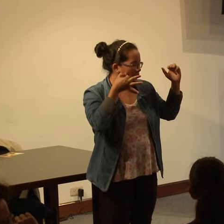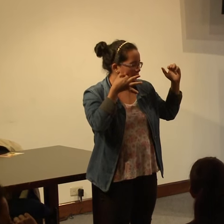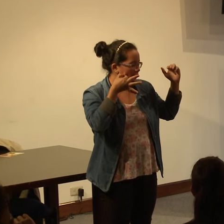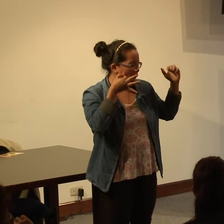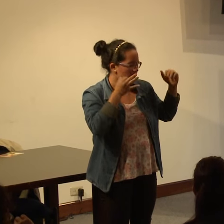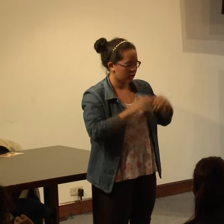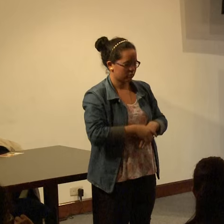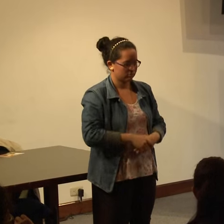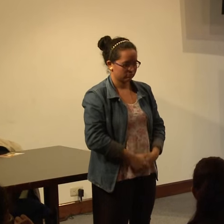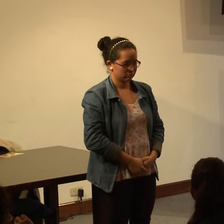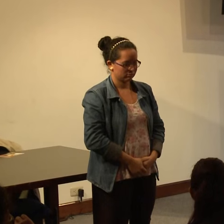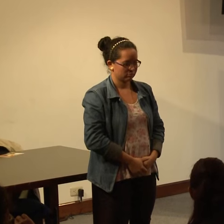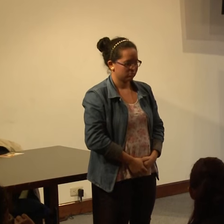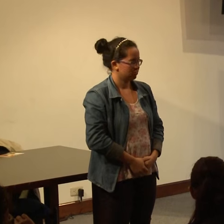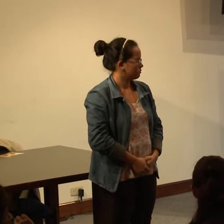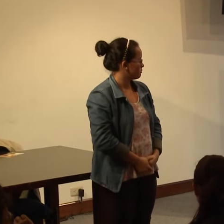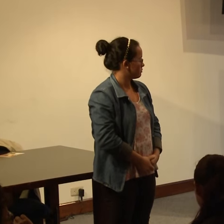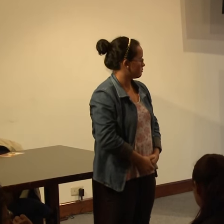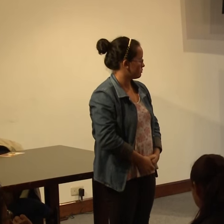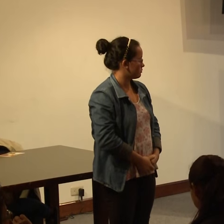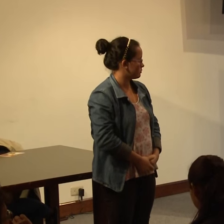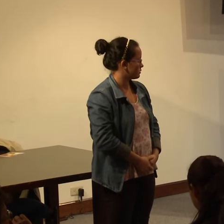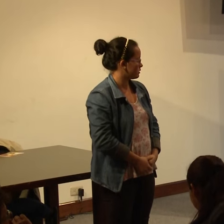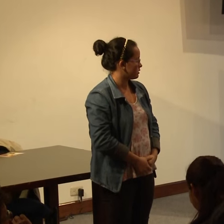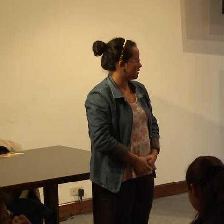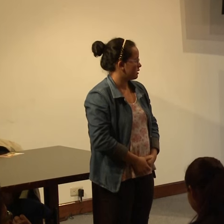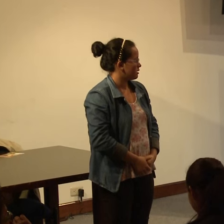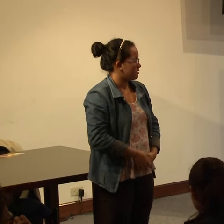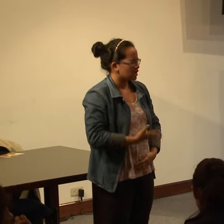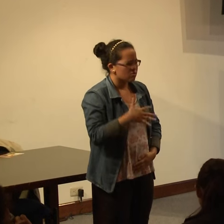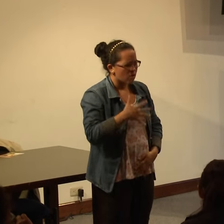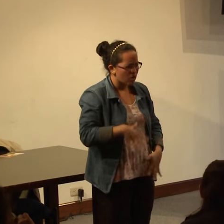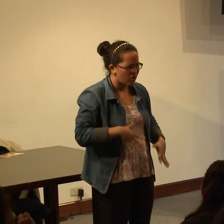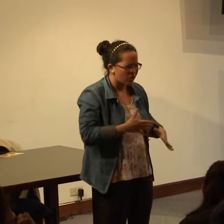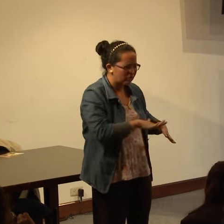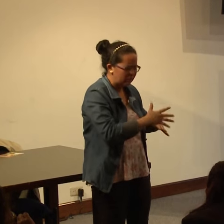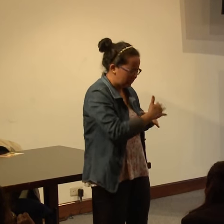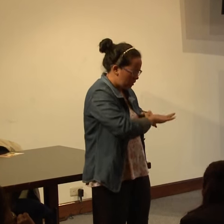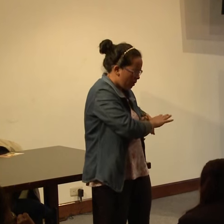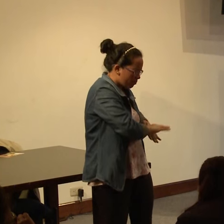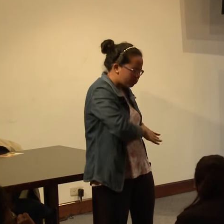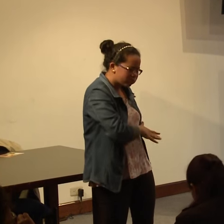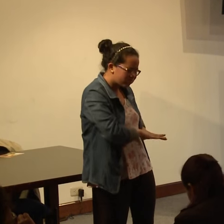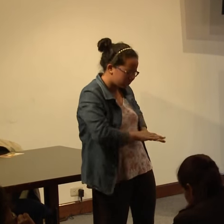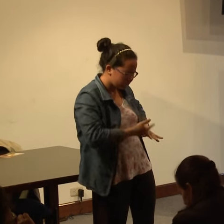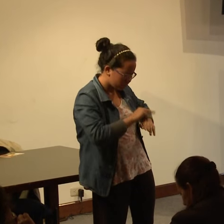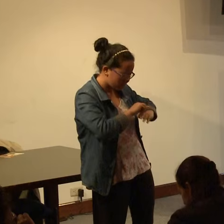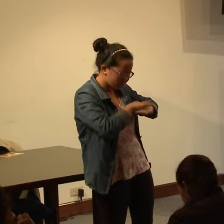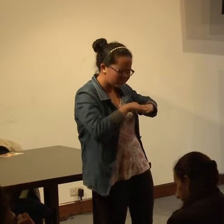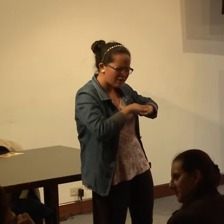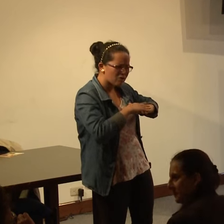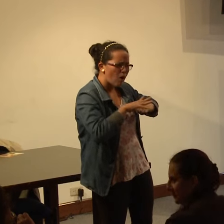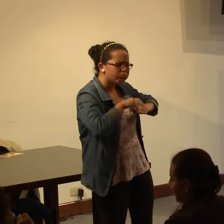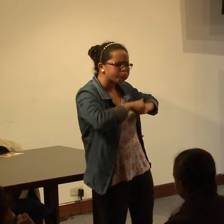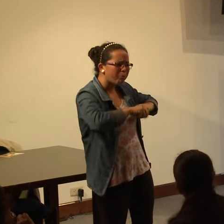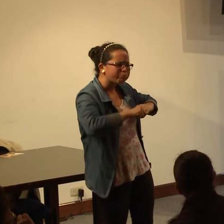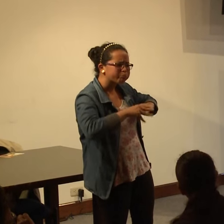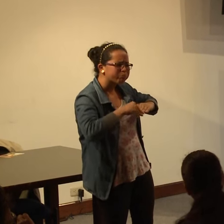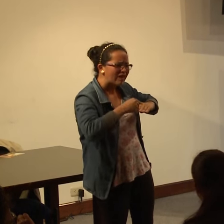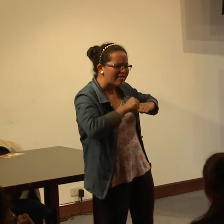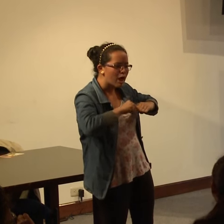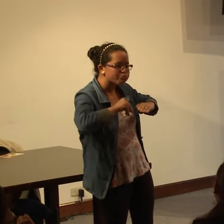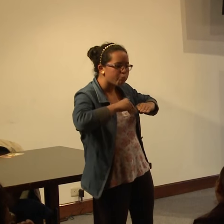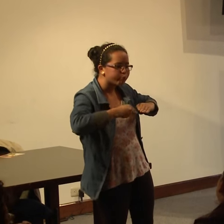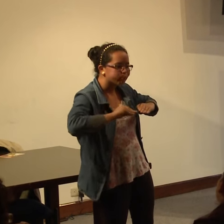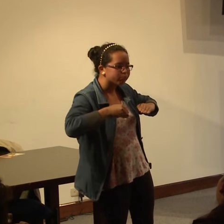Y digo que es como barro y eso porque es café. Ah, bueno, y digamos, está acostada